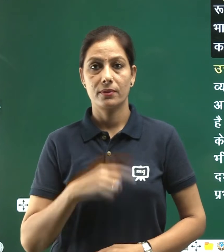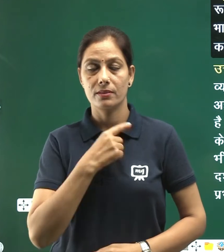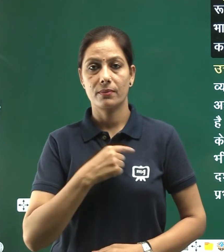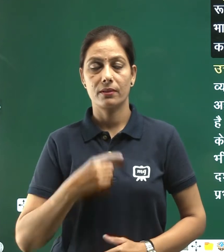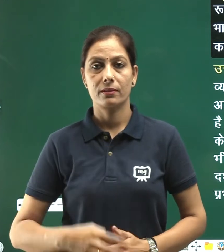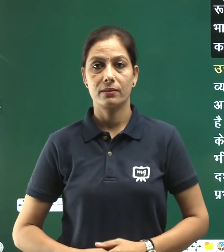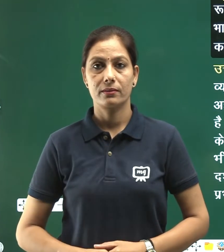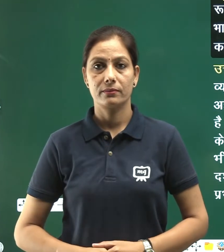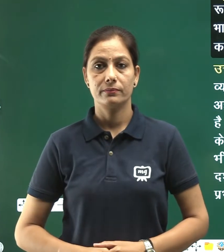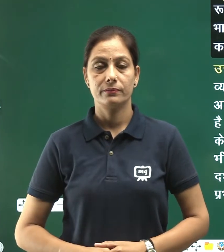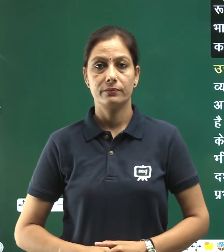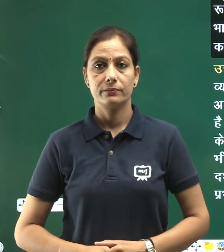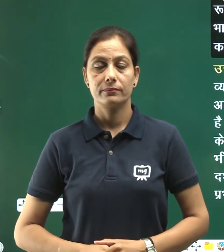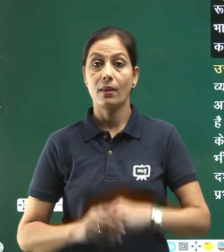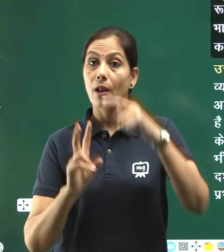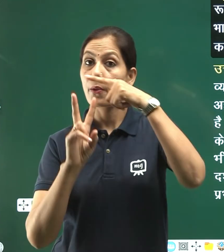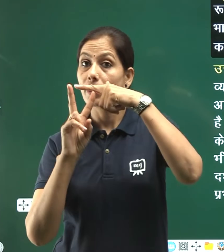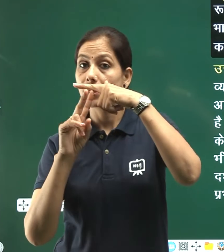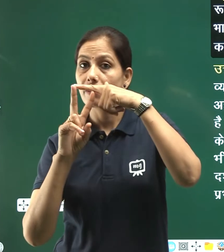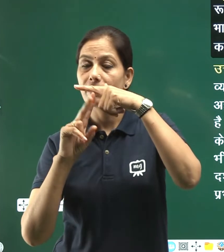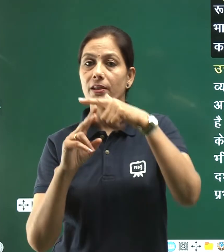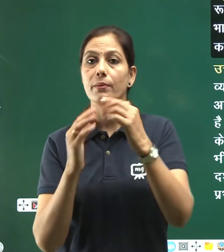इसमें मीडिया कर्मी का